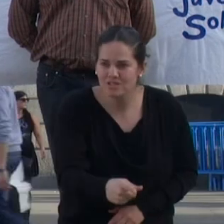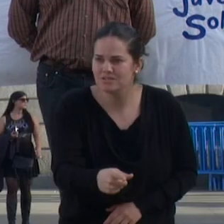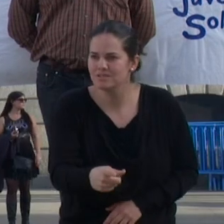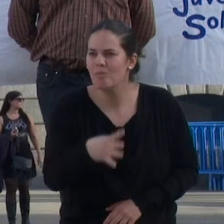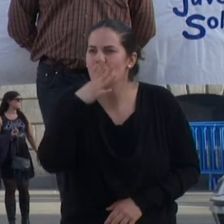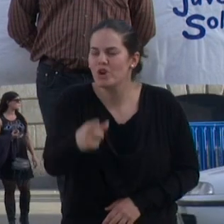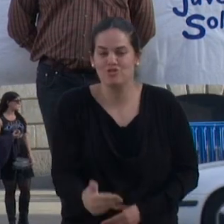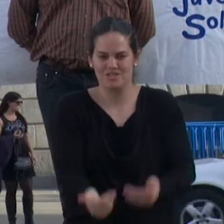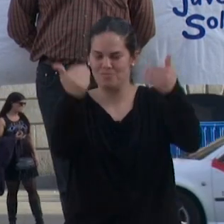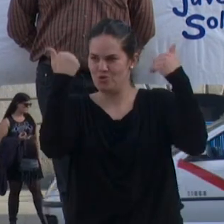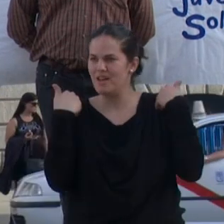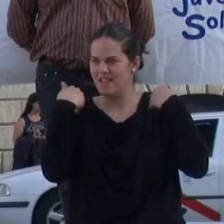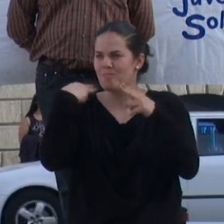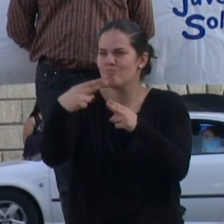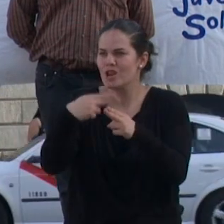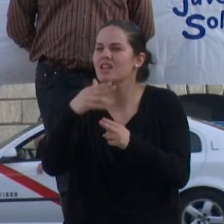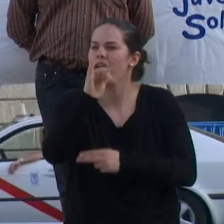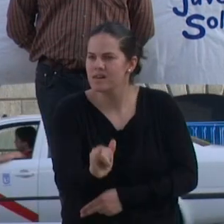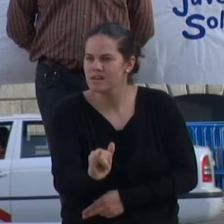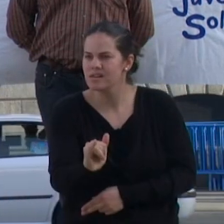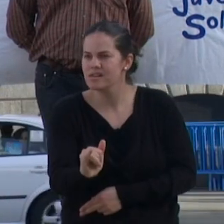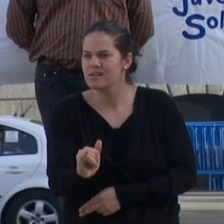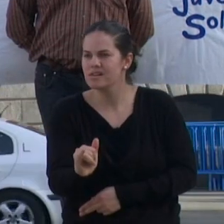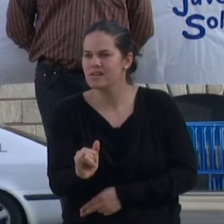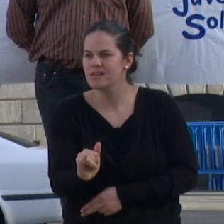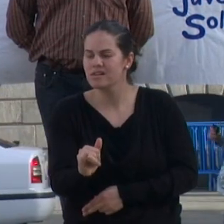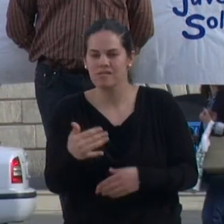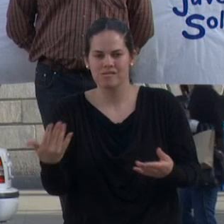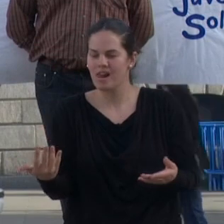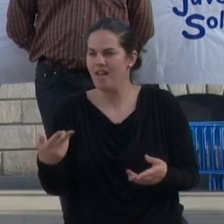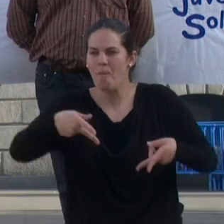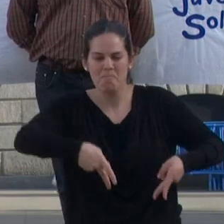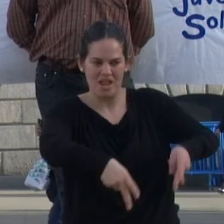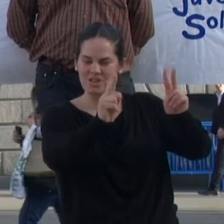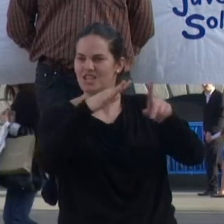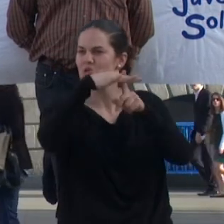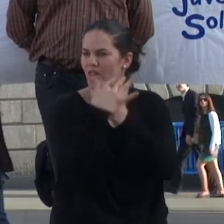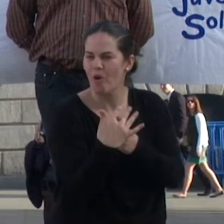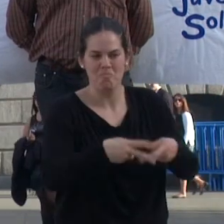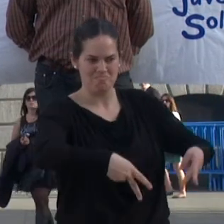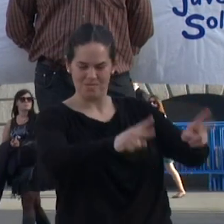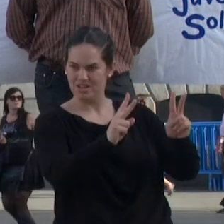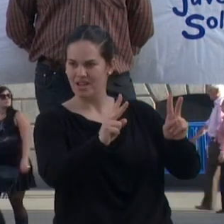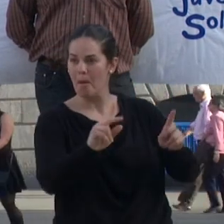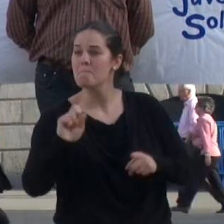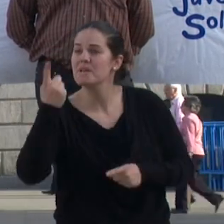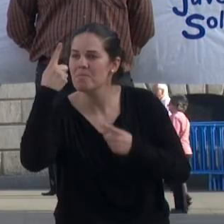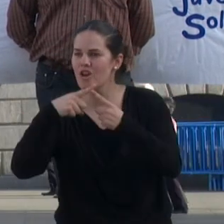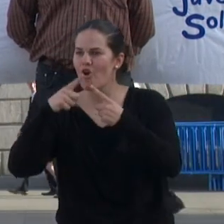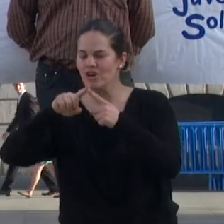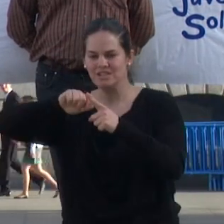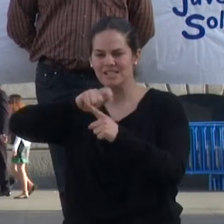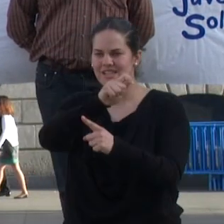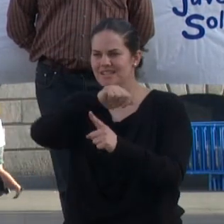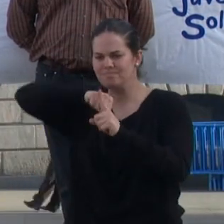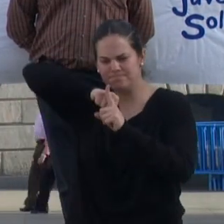por eso hay una responsabilidad política que ha dejado hacer. Primero con la explotación